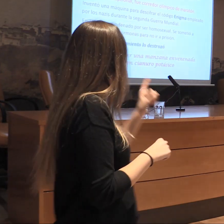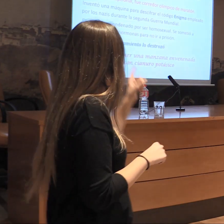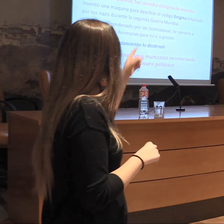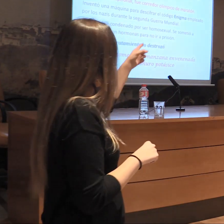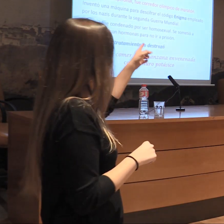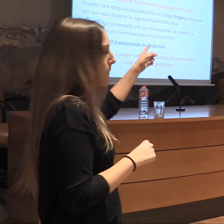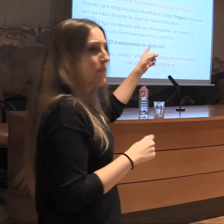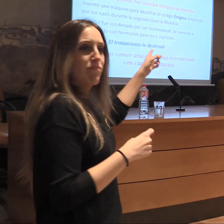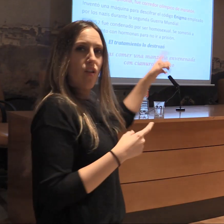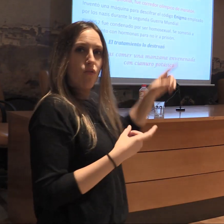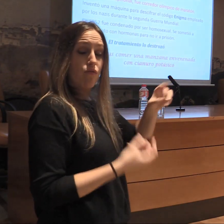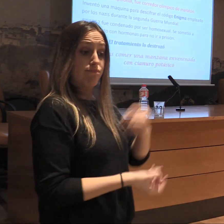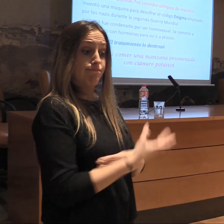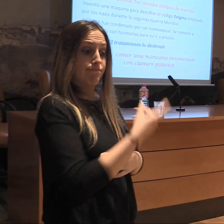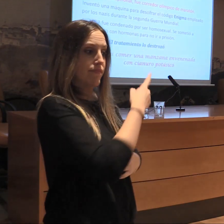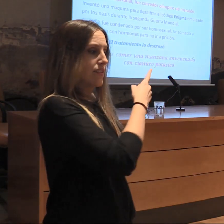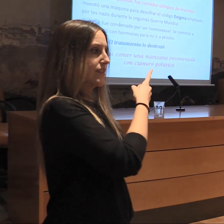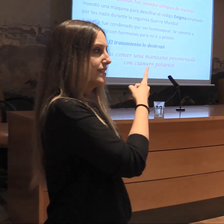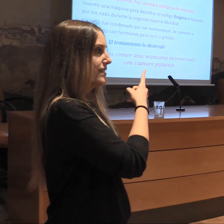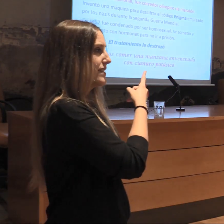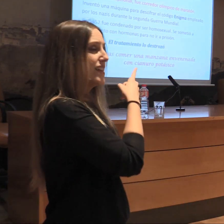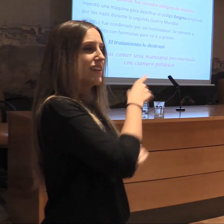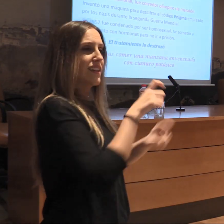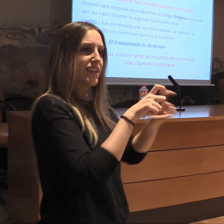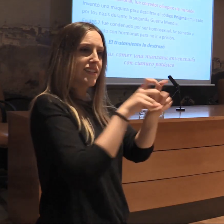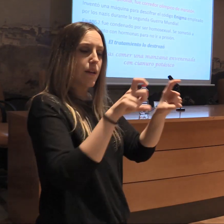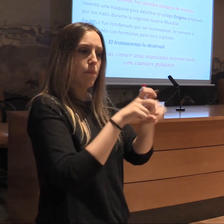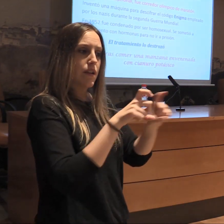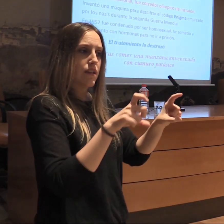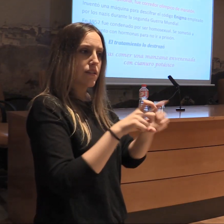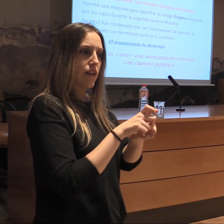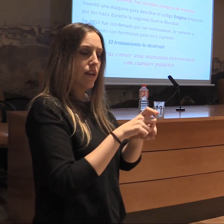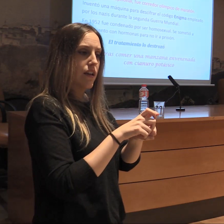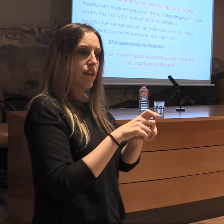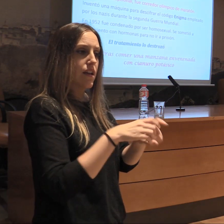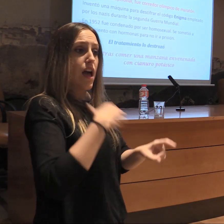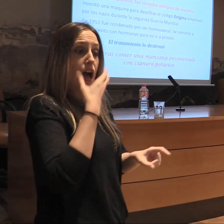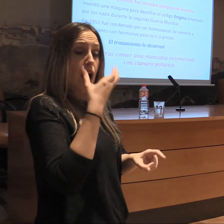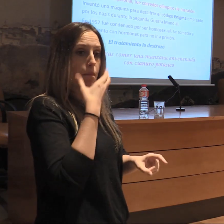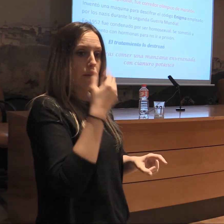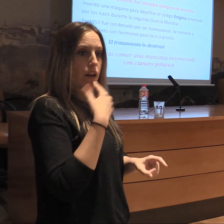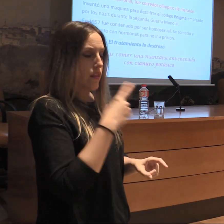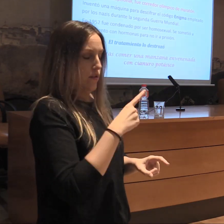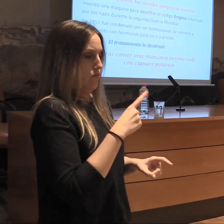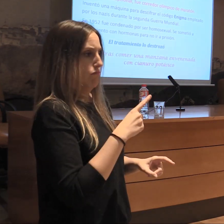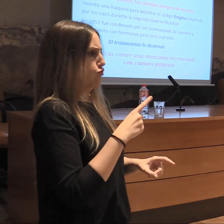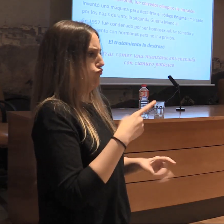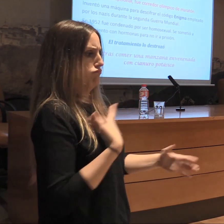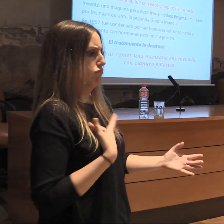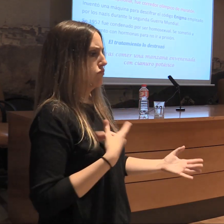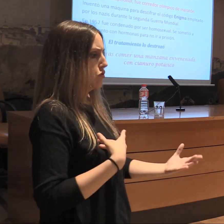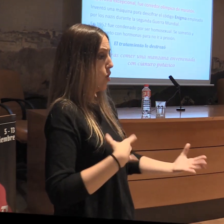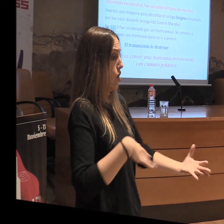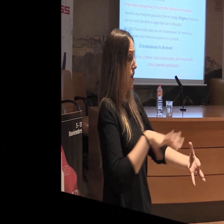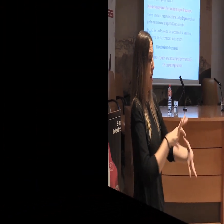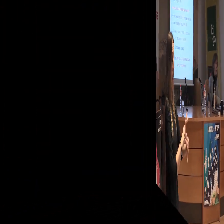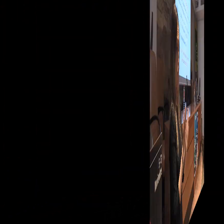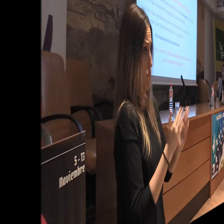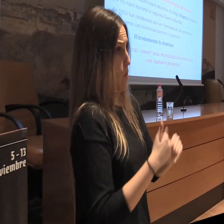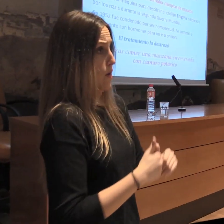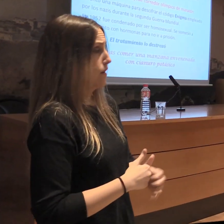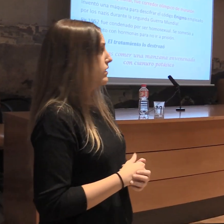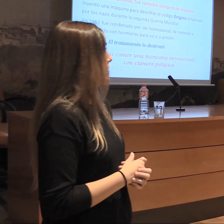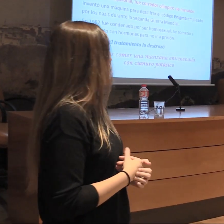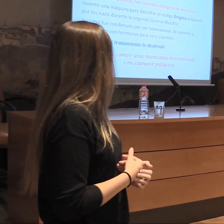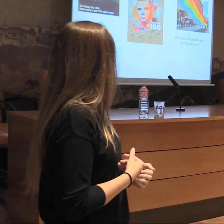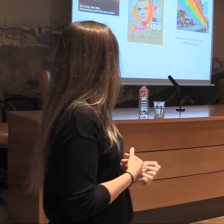Macintosh fue este y esta empresa ha negado, Apple ha negado siempre que tuviera una relación con Alan Turing, pero bueno, hay